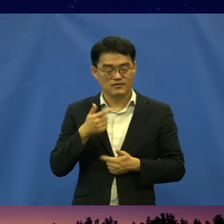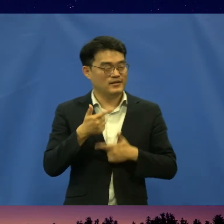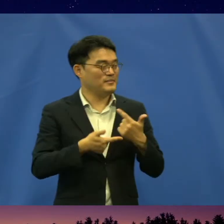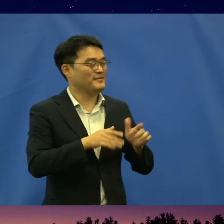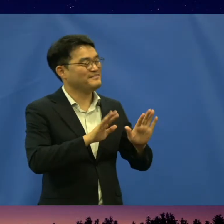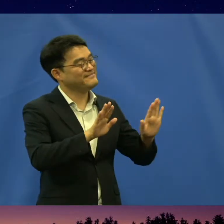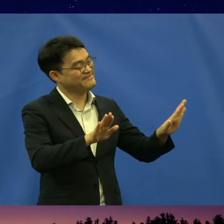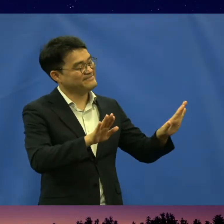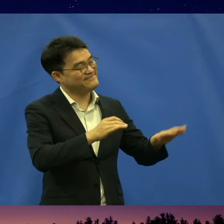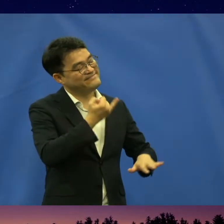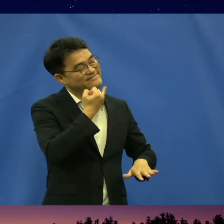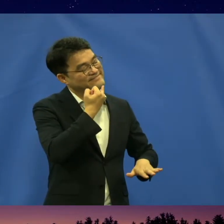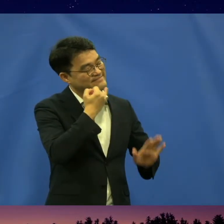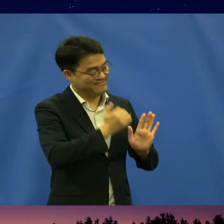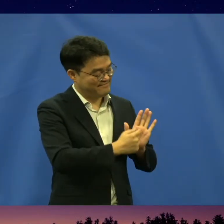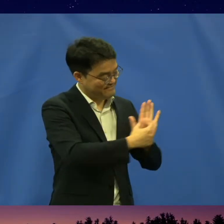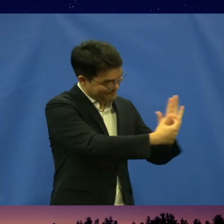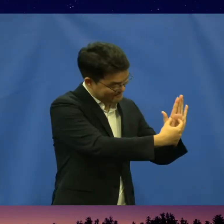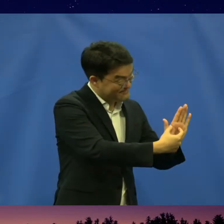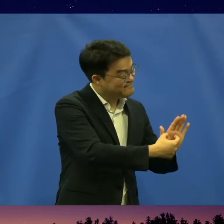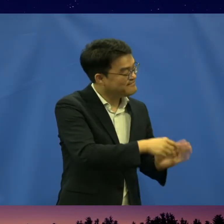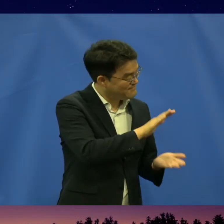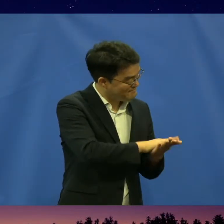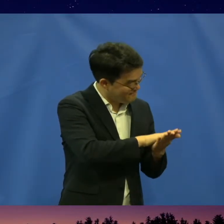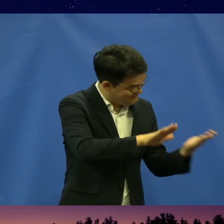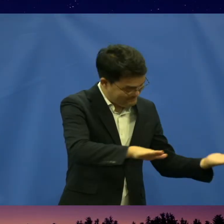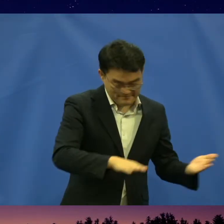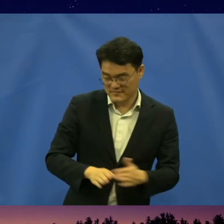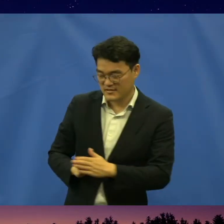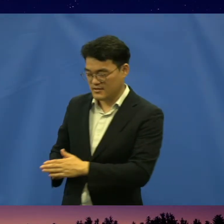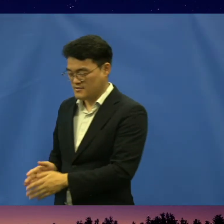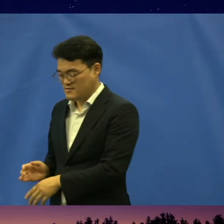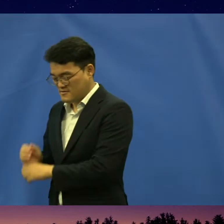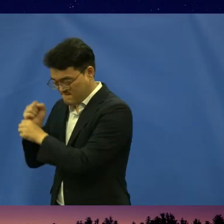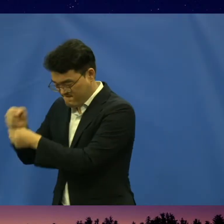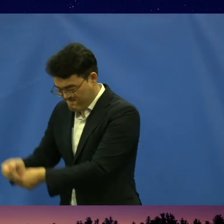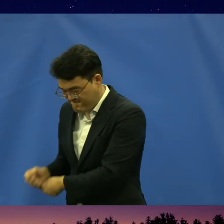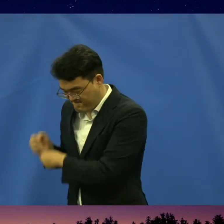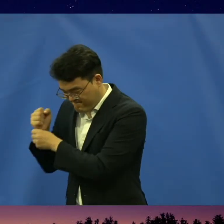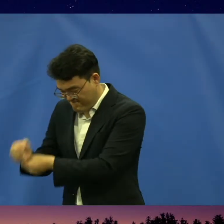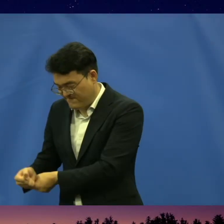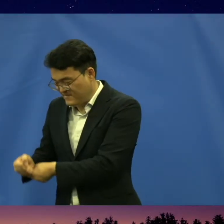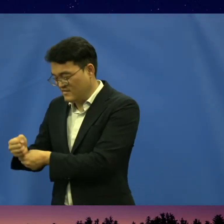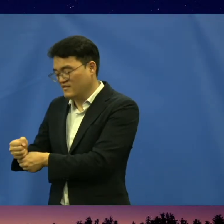여러분 시비를 누가 건다고 반응하기 시작하면 싸움에 휘말리는 거예요.